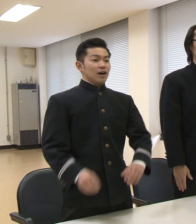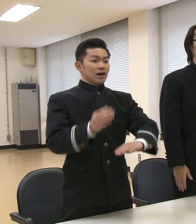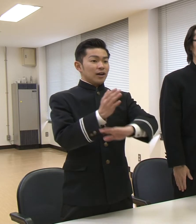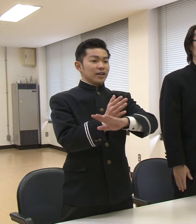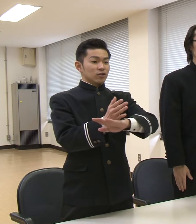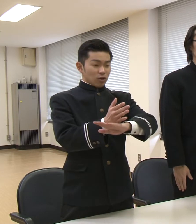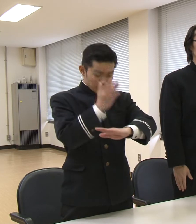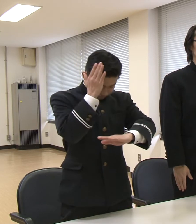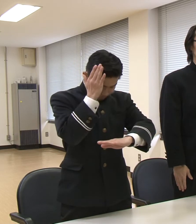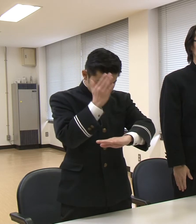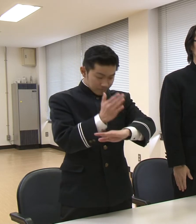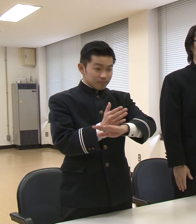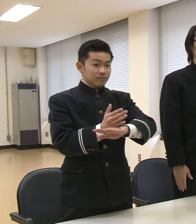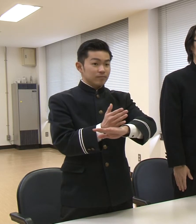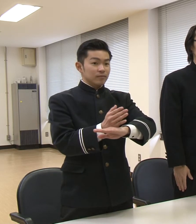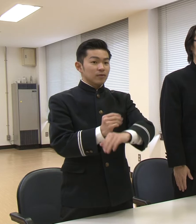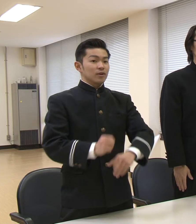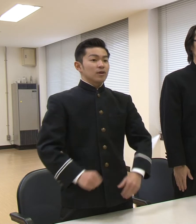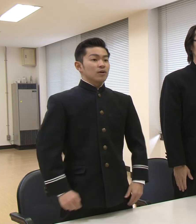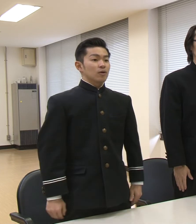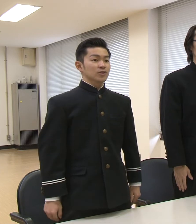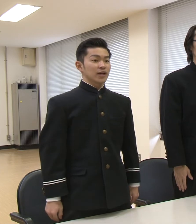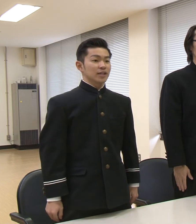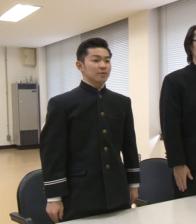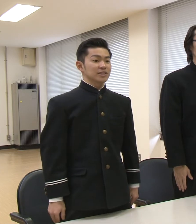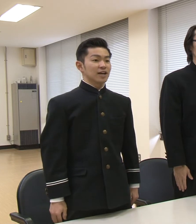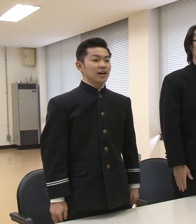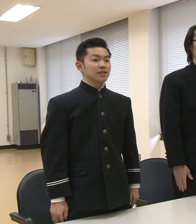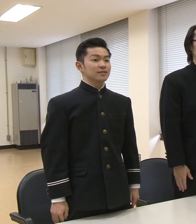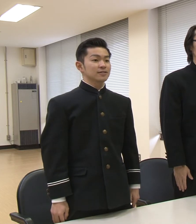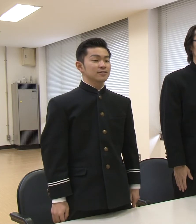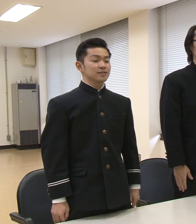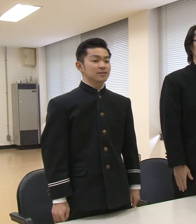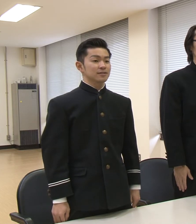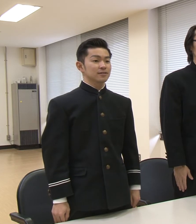ありがとう。お世話になりました。